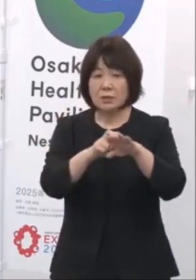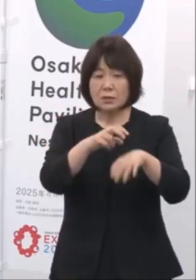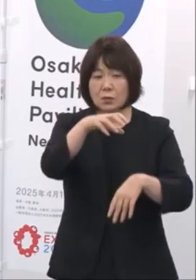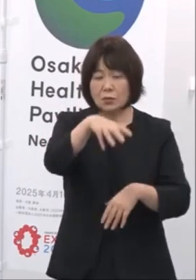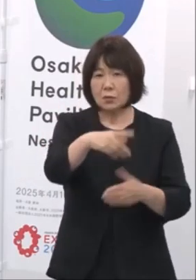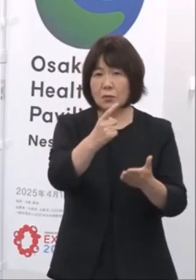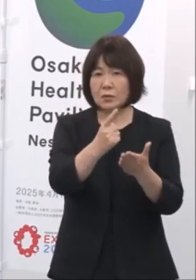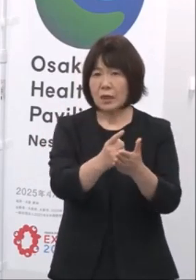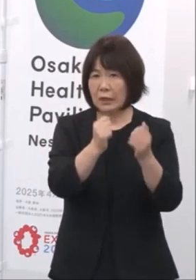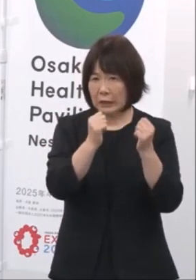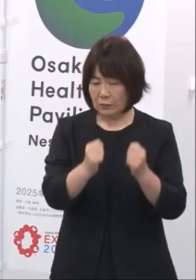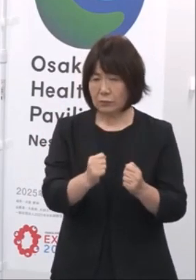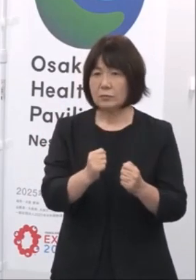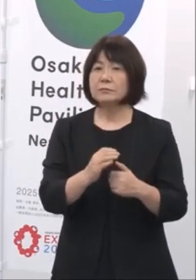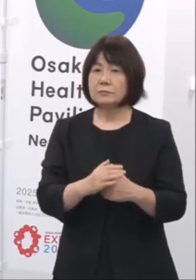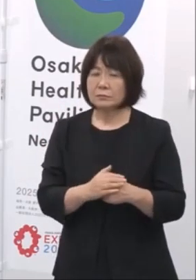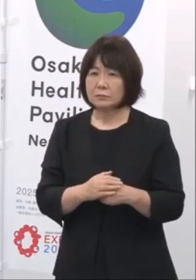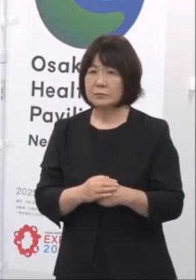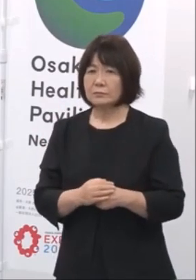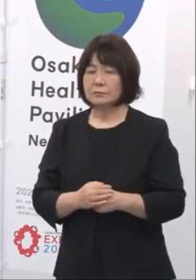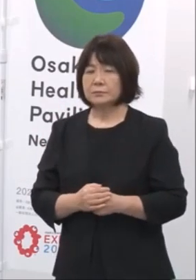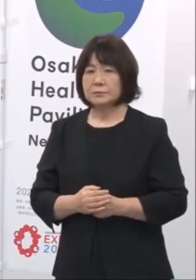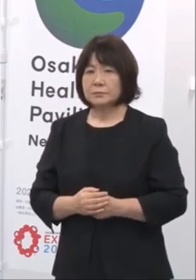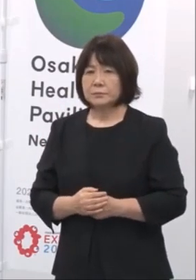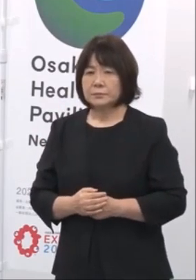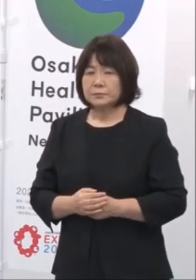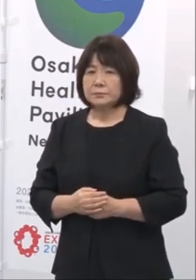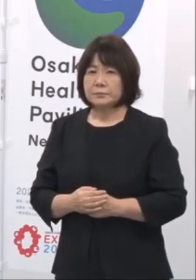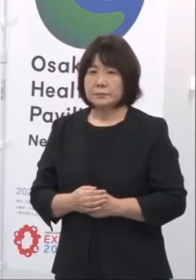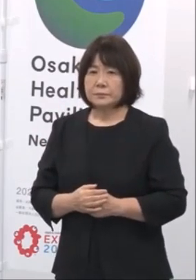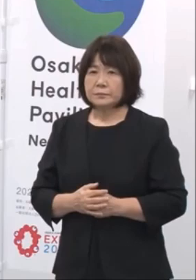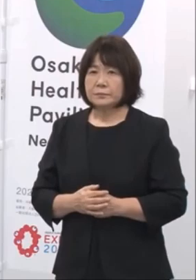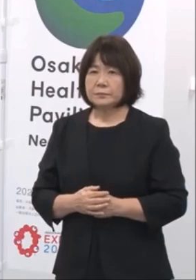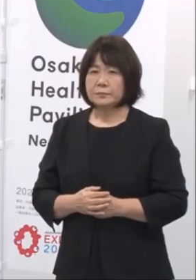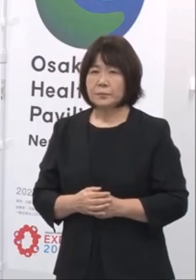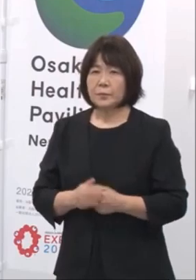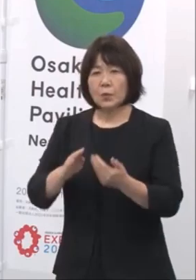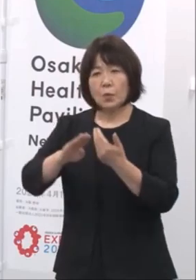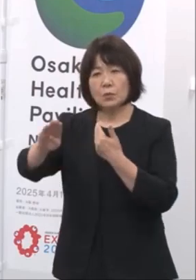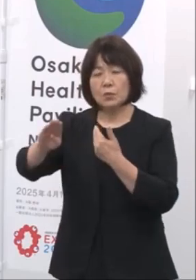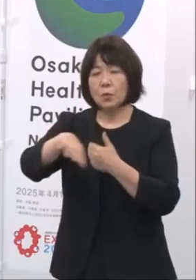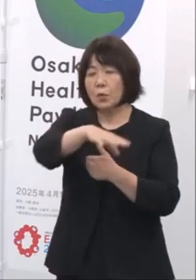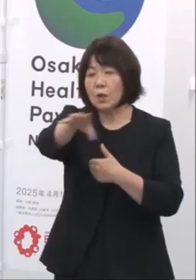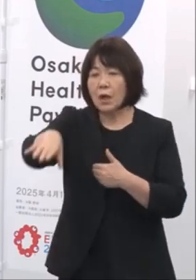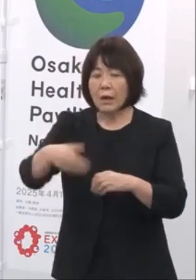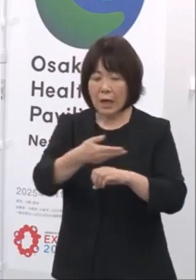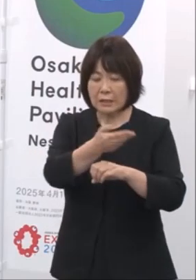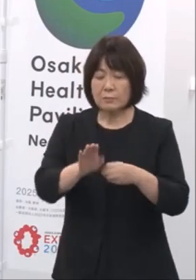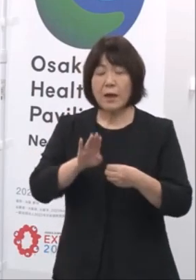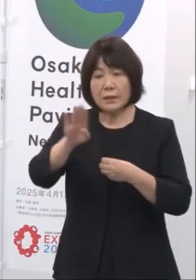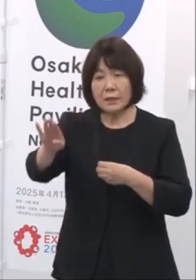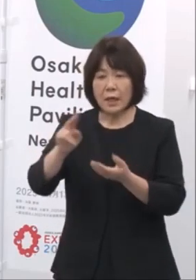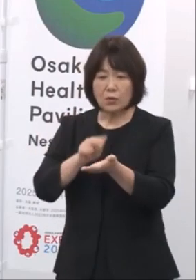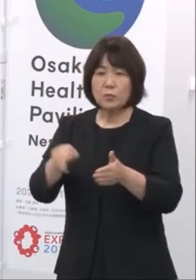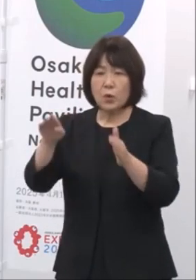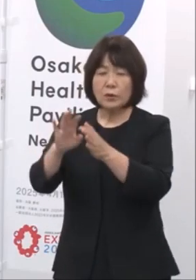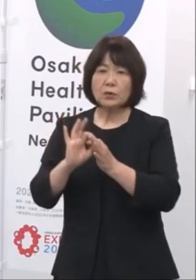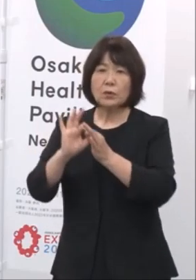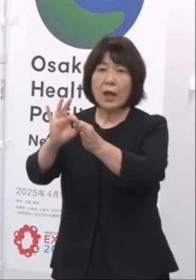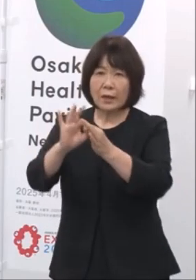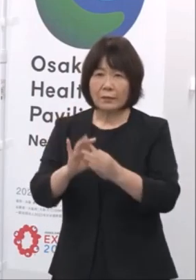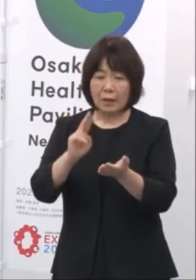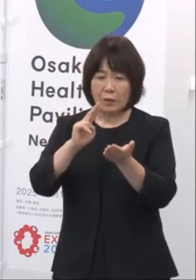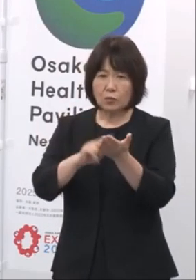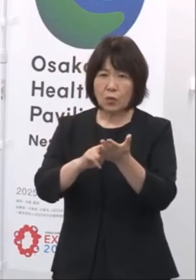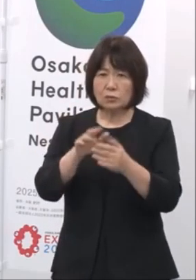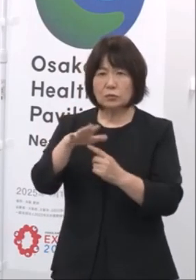だけのようなんですけど、これそうなるとこう外の病院との連携とかですね、まあ、ドクターヘリに運ぶにし